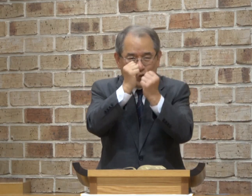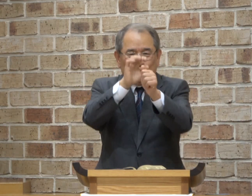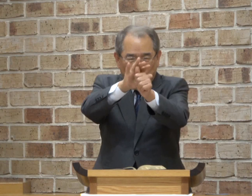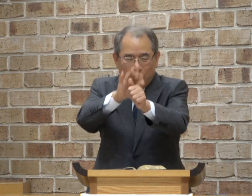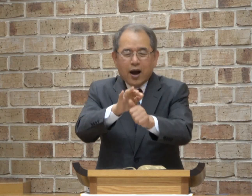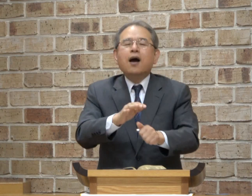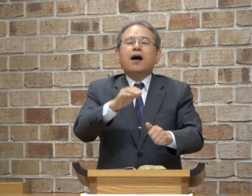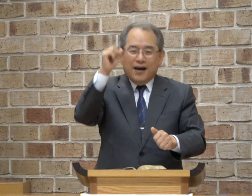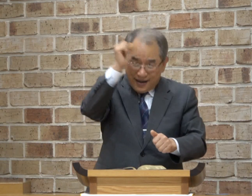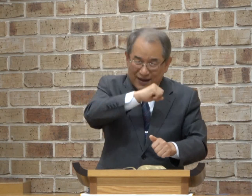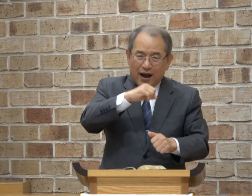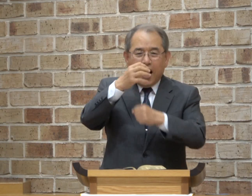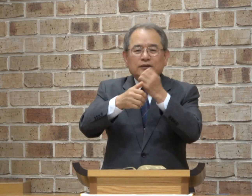분별한다면